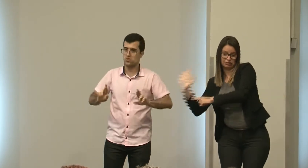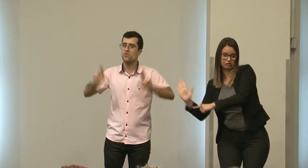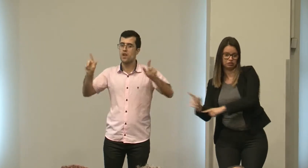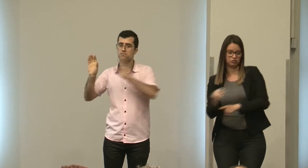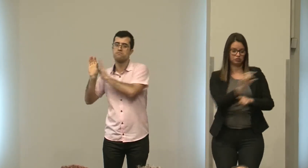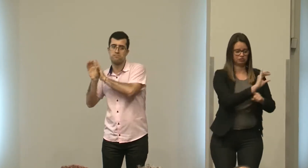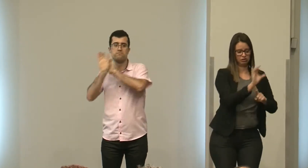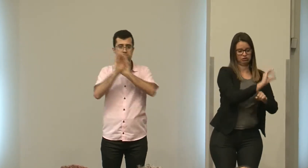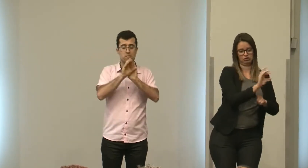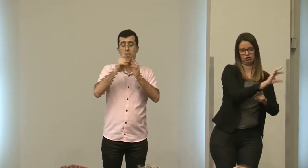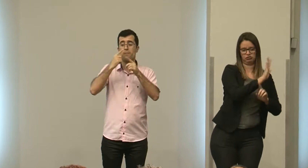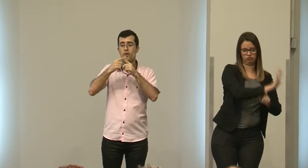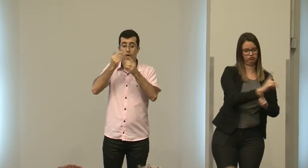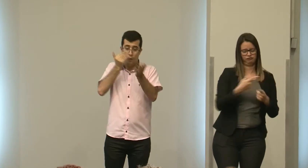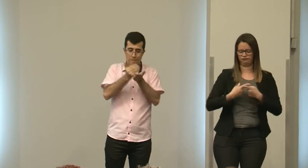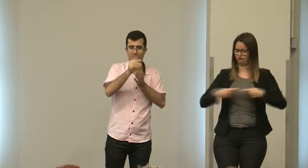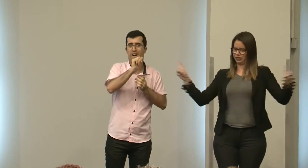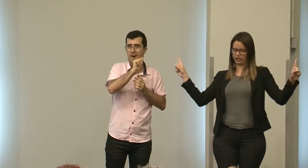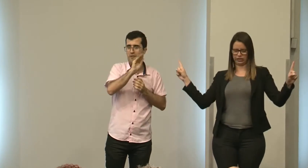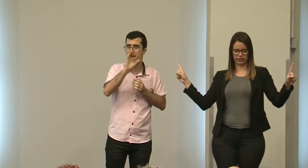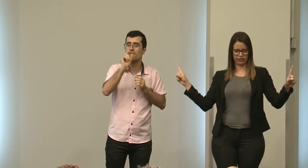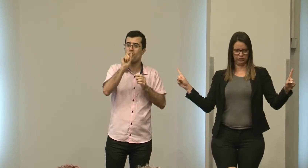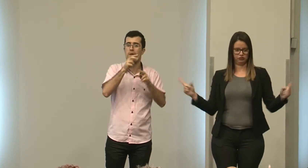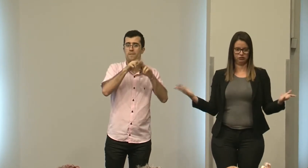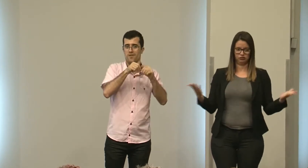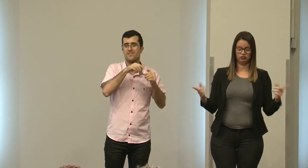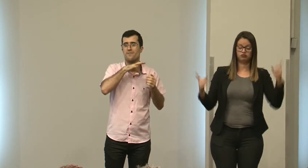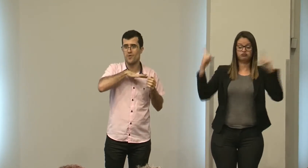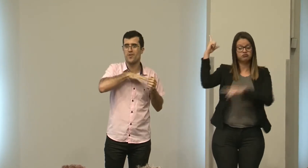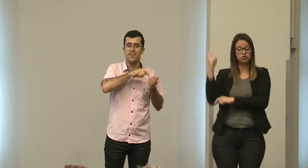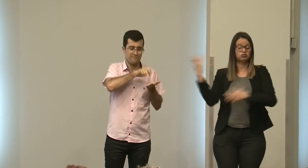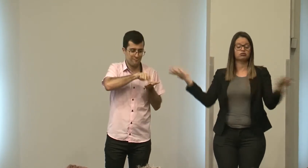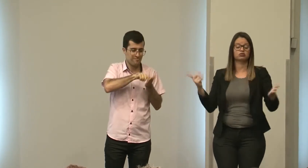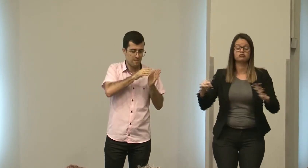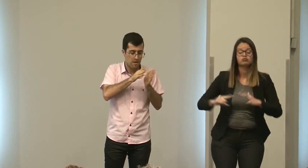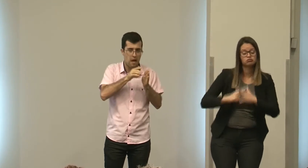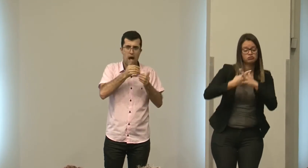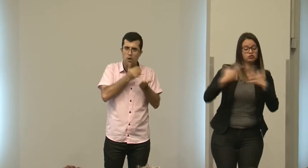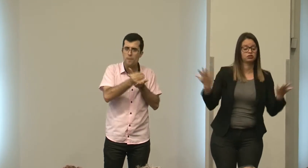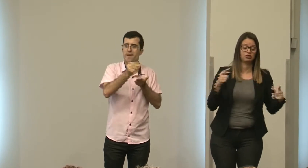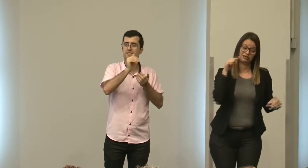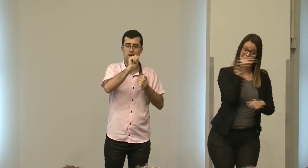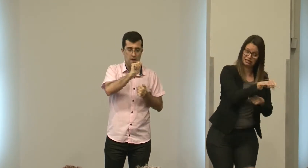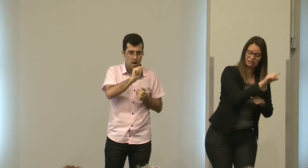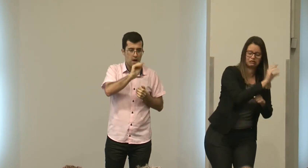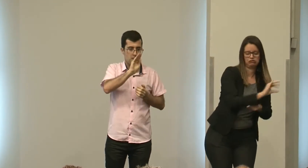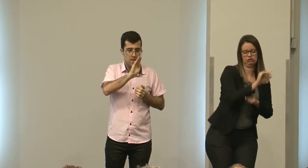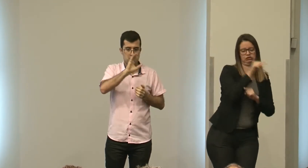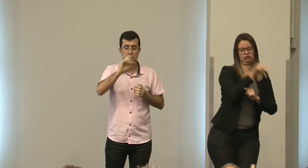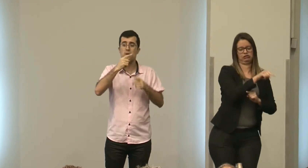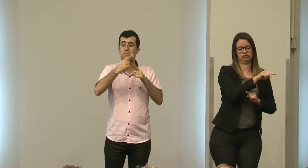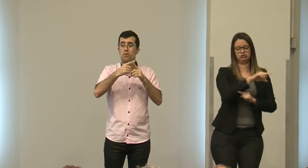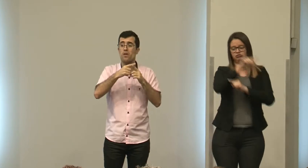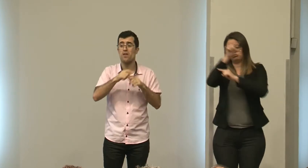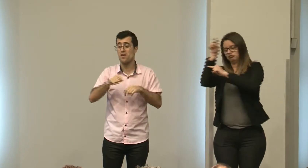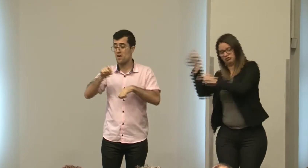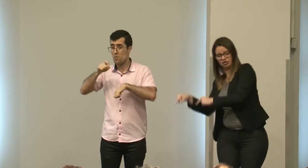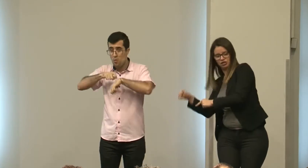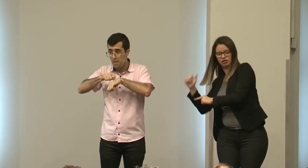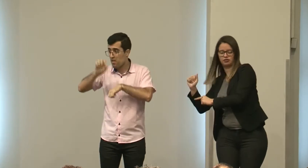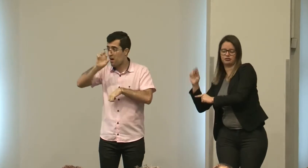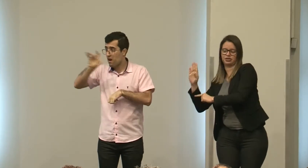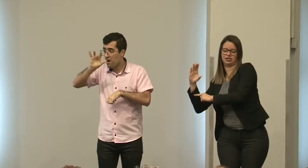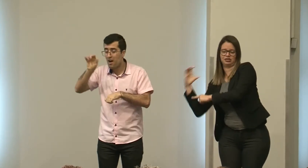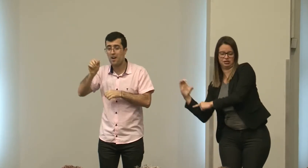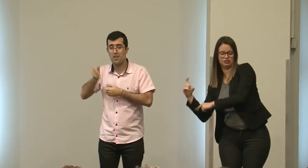manual, onde nós temos A, B, C, e datilologia, que é esse outro sinal. E nós precisamos diferenciar esses conceitos